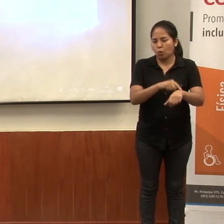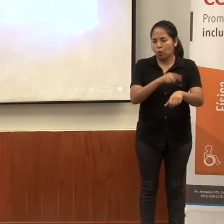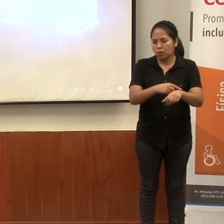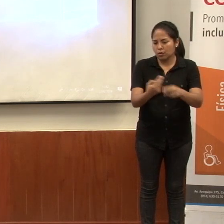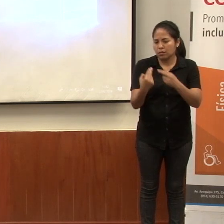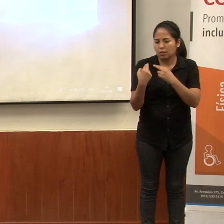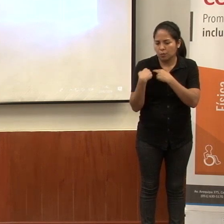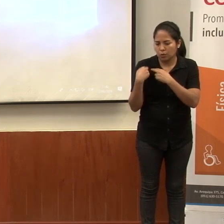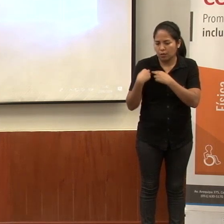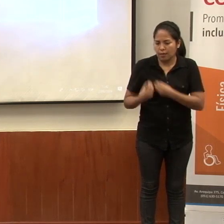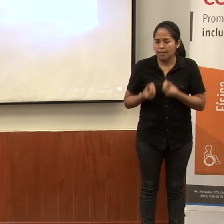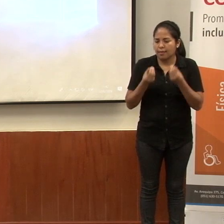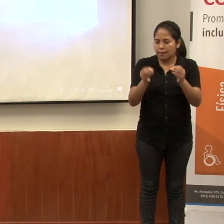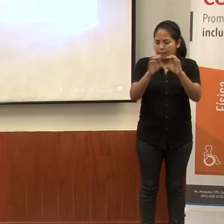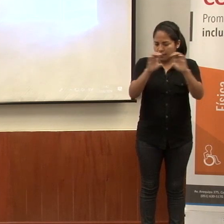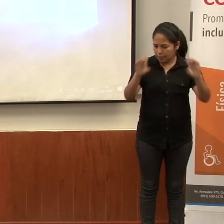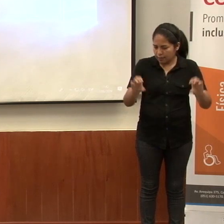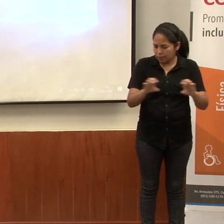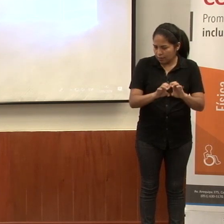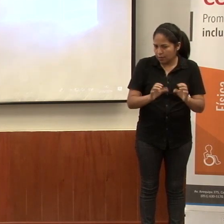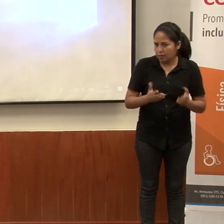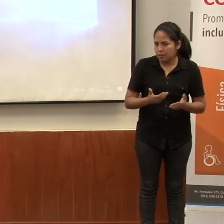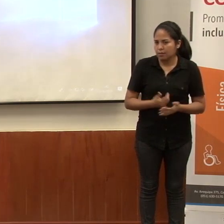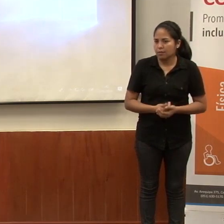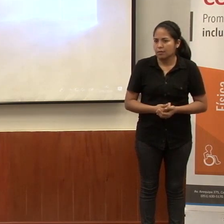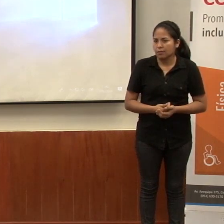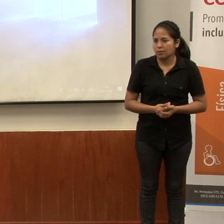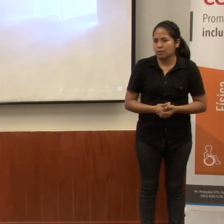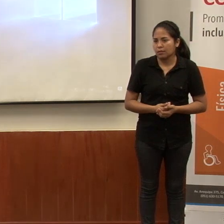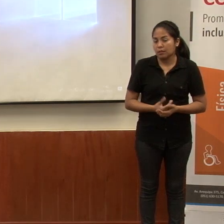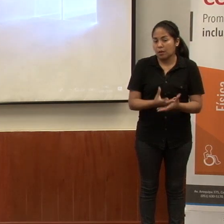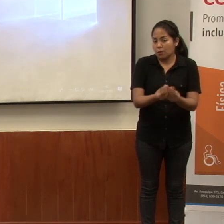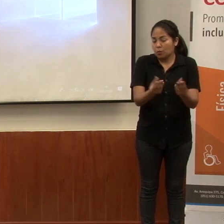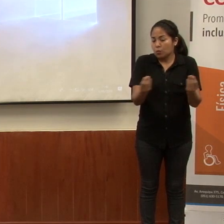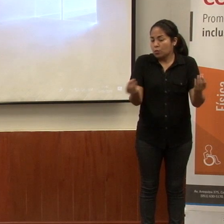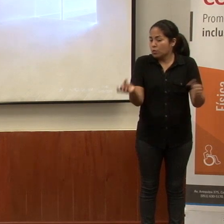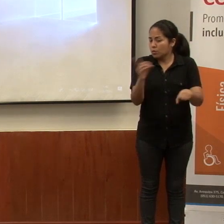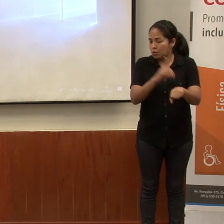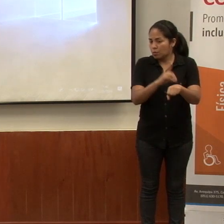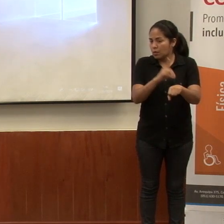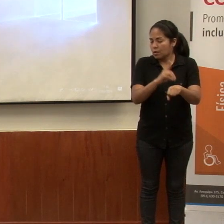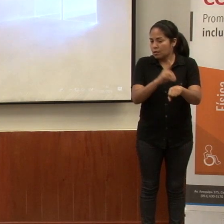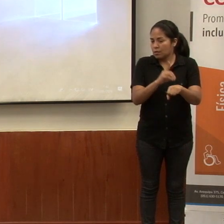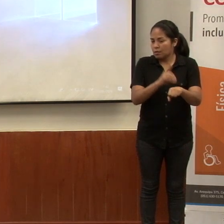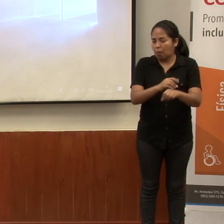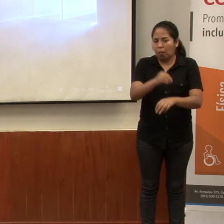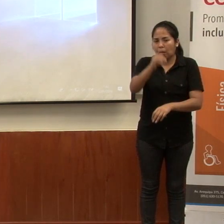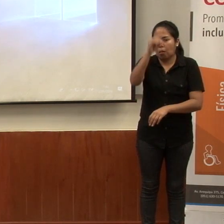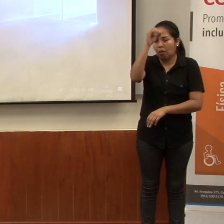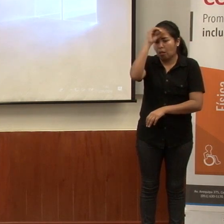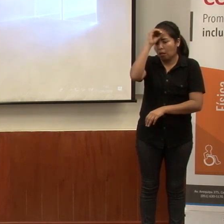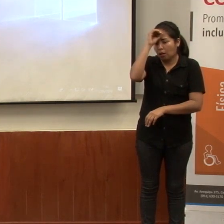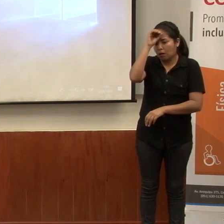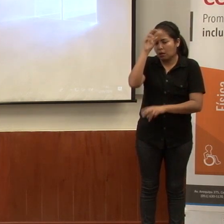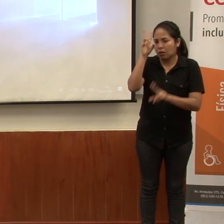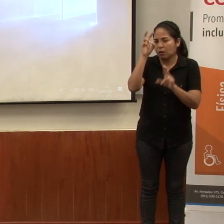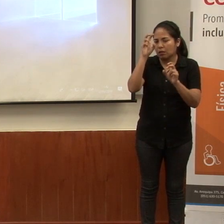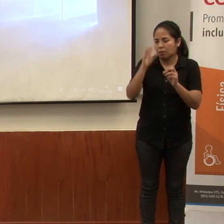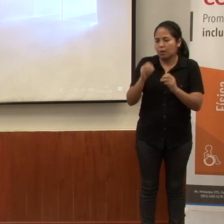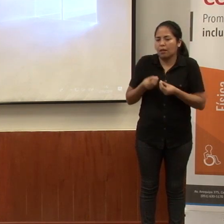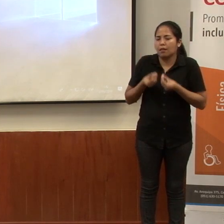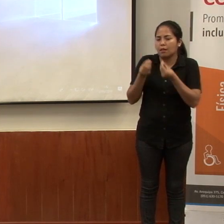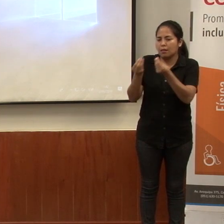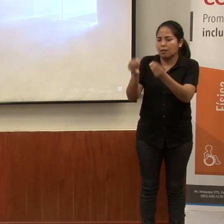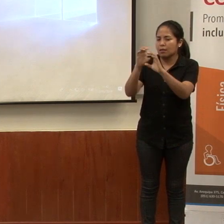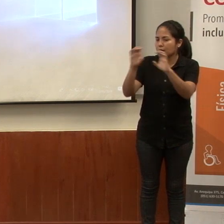horas para certificar. Entonces, probablemente todavía hay muchos médicos que no tienen ni idea de lo que es